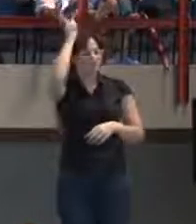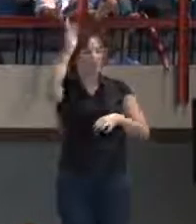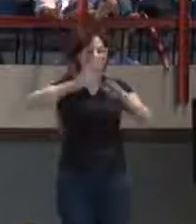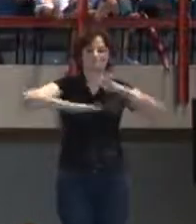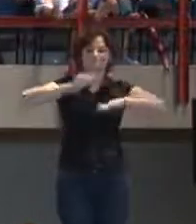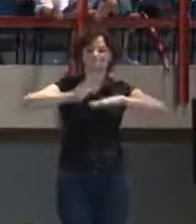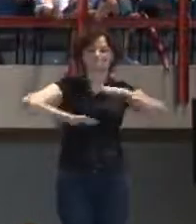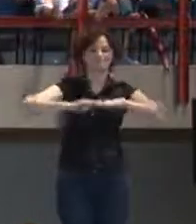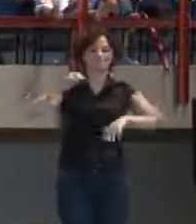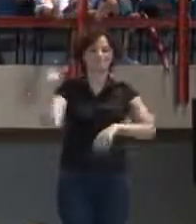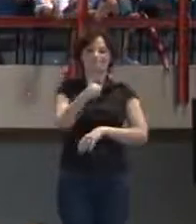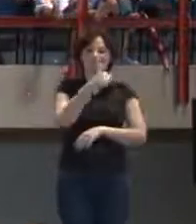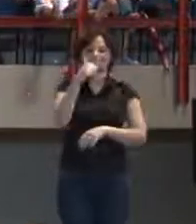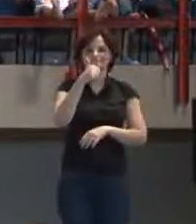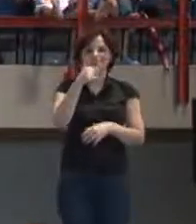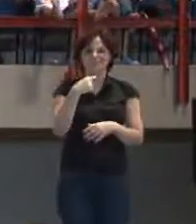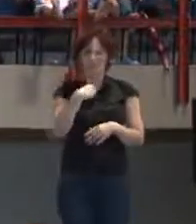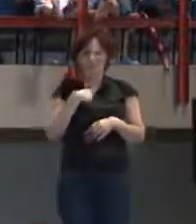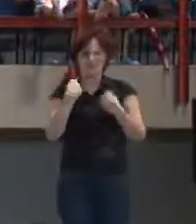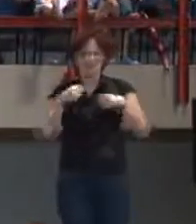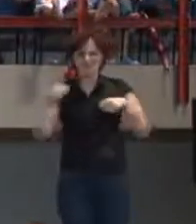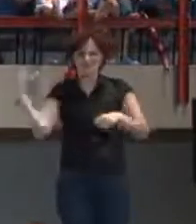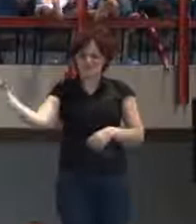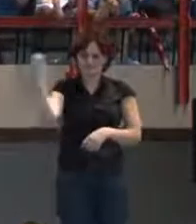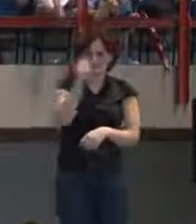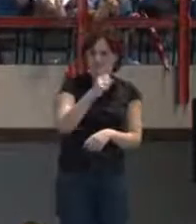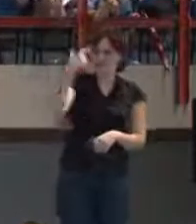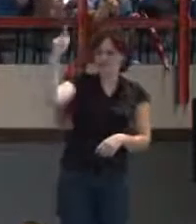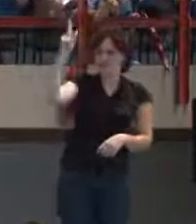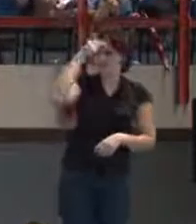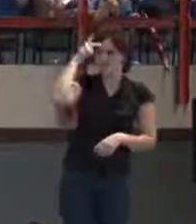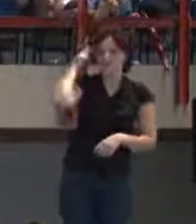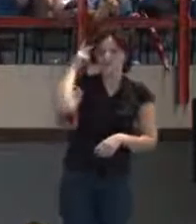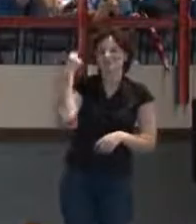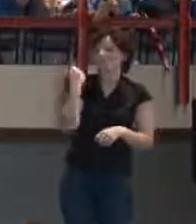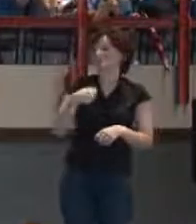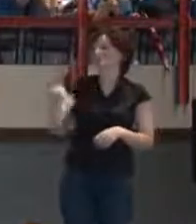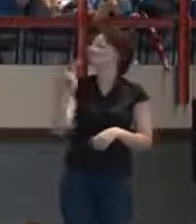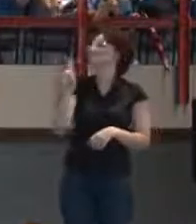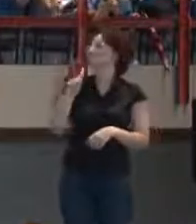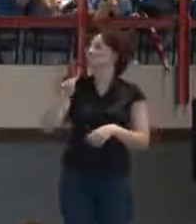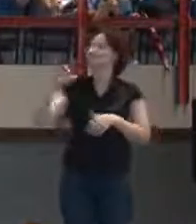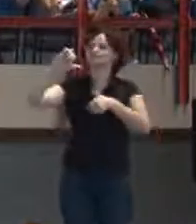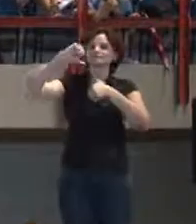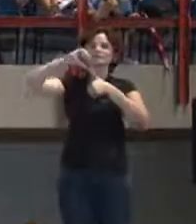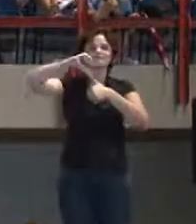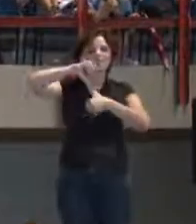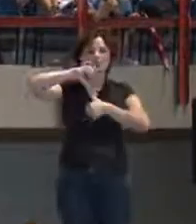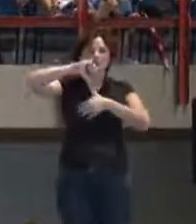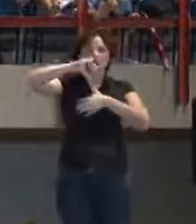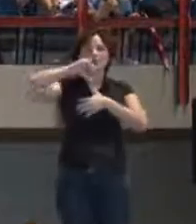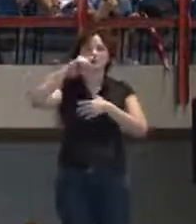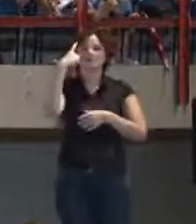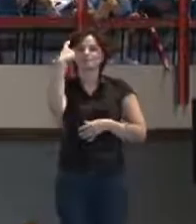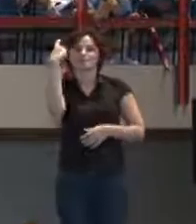para complementar? Não. Então você pode notar uma coisa. Na América Espanhola, você não tem